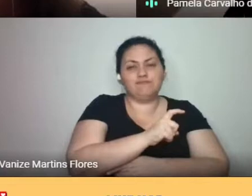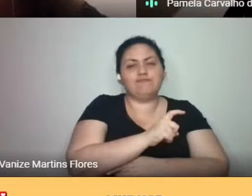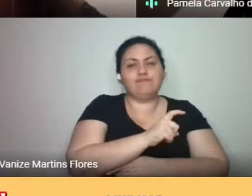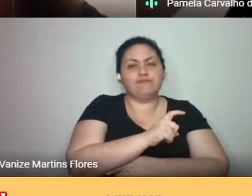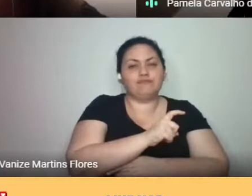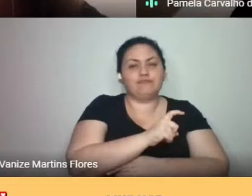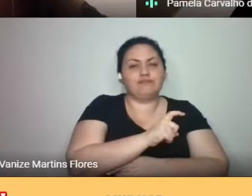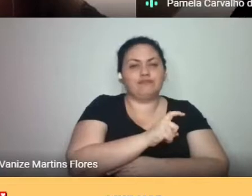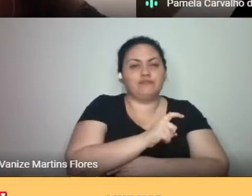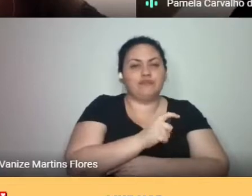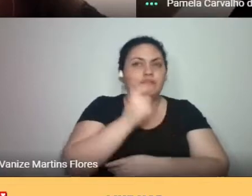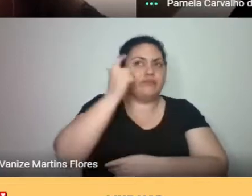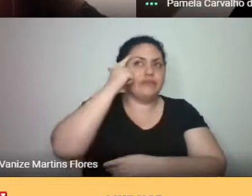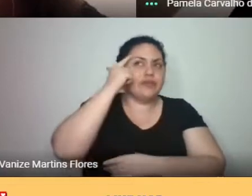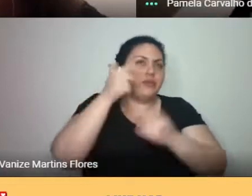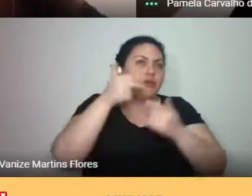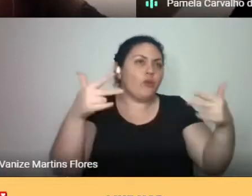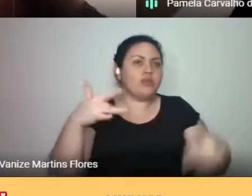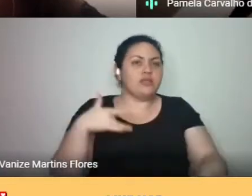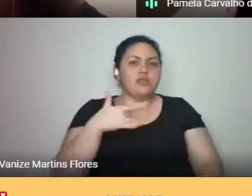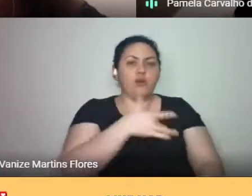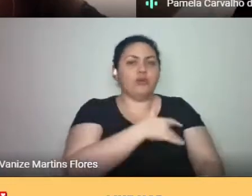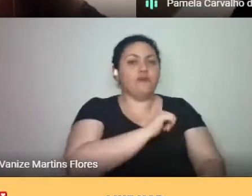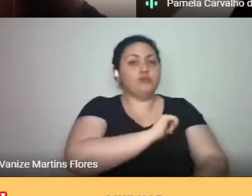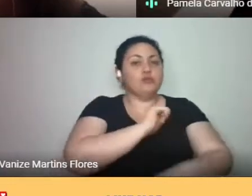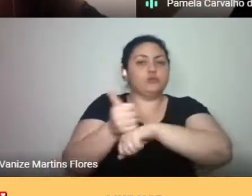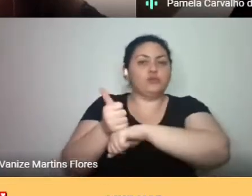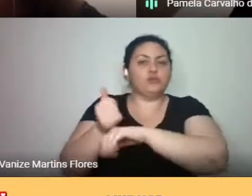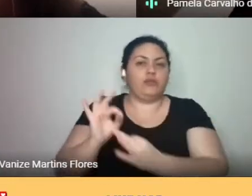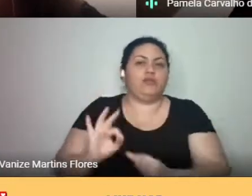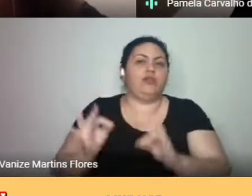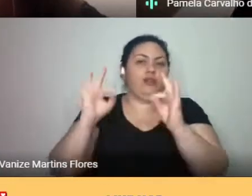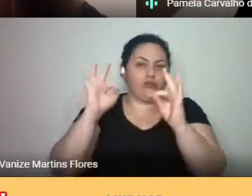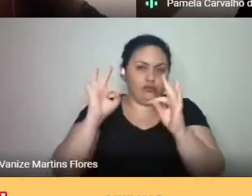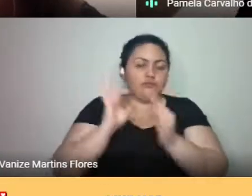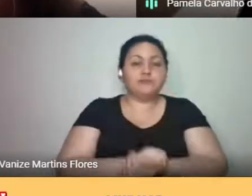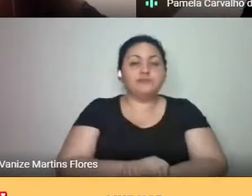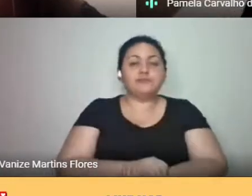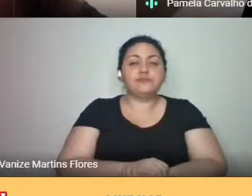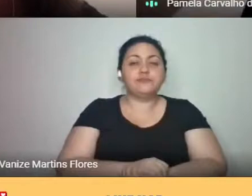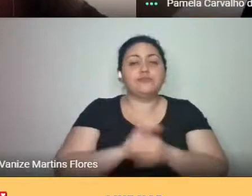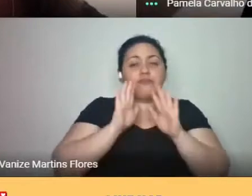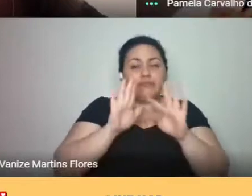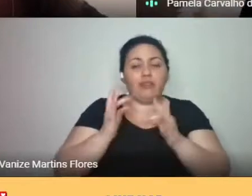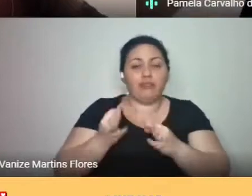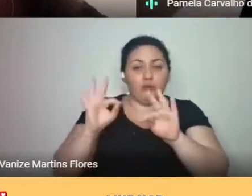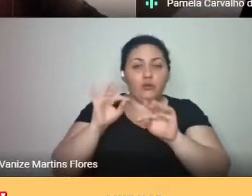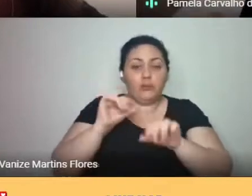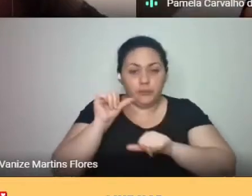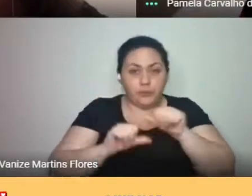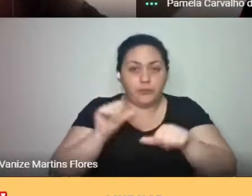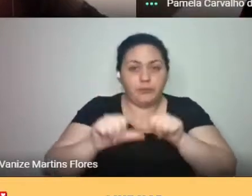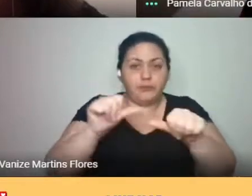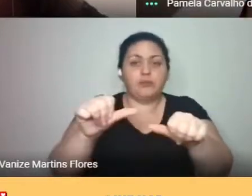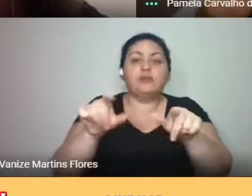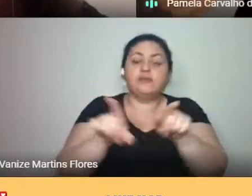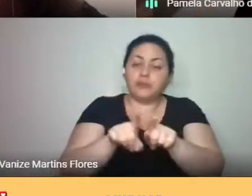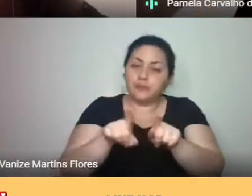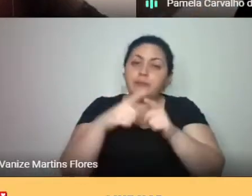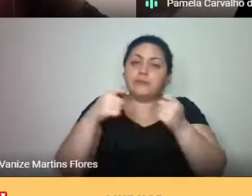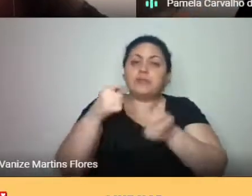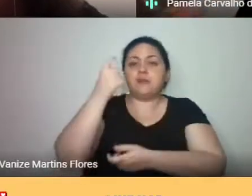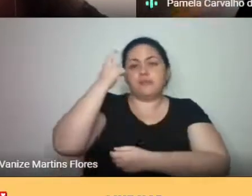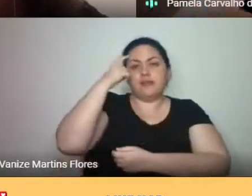saudáveis em relação à tecnologia. Por outro lado, como ela muda muito rápido, a gente também pode pensar